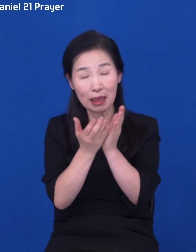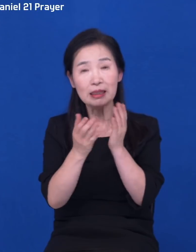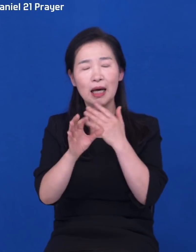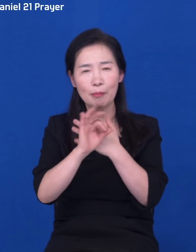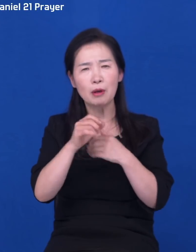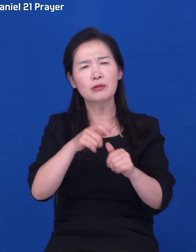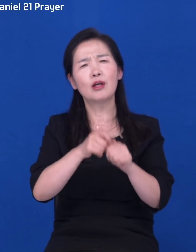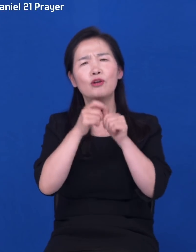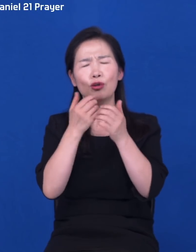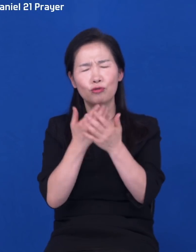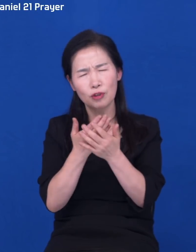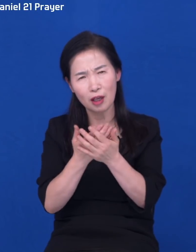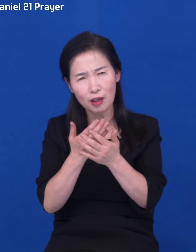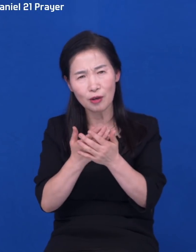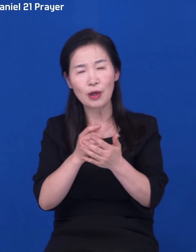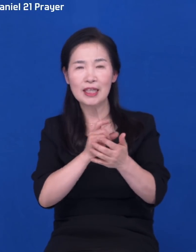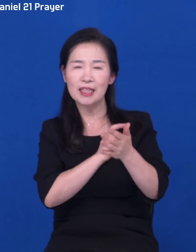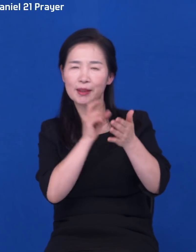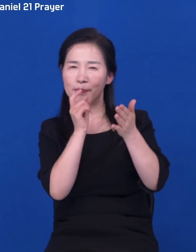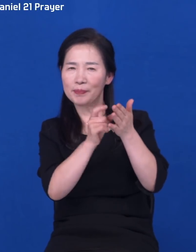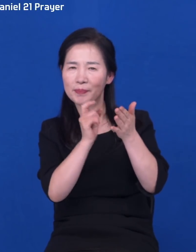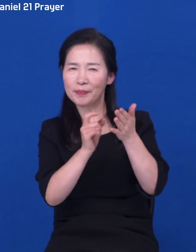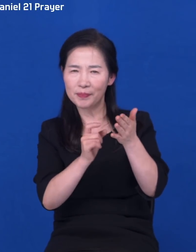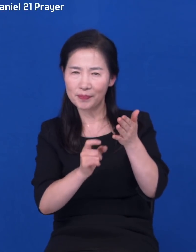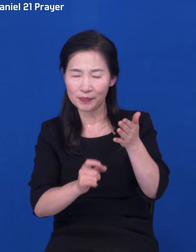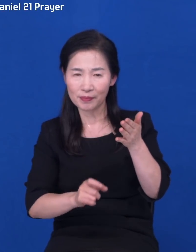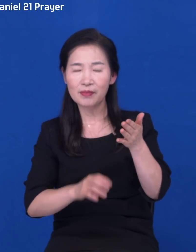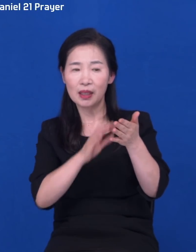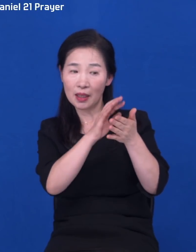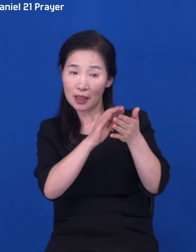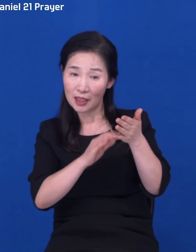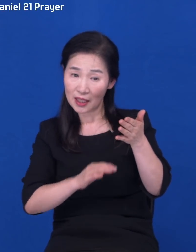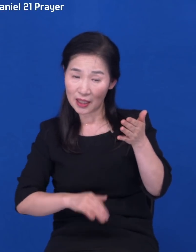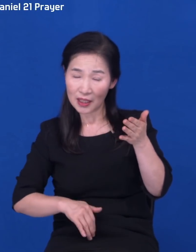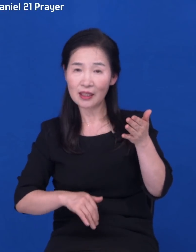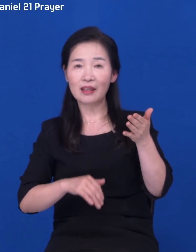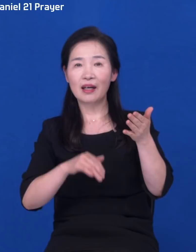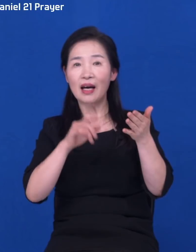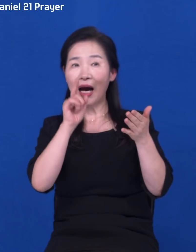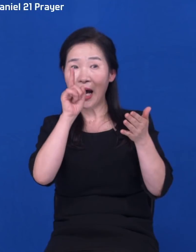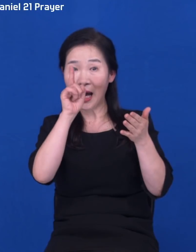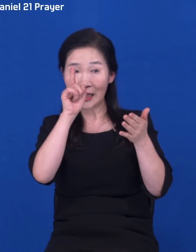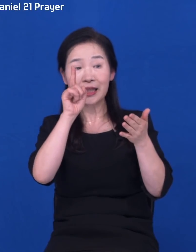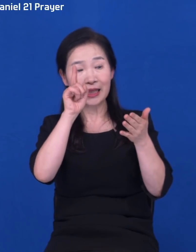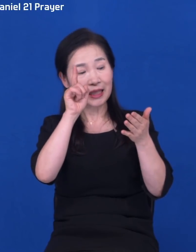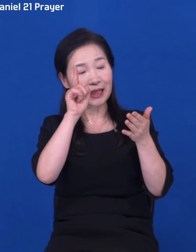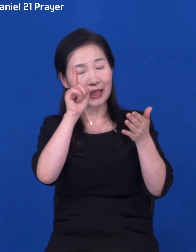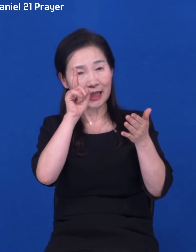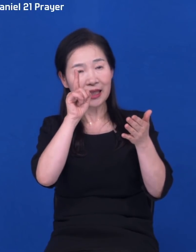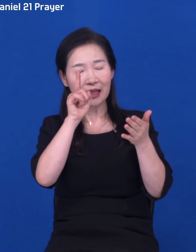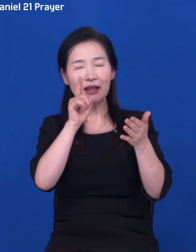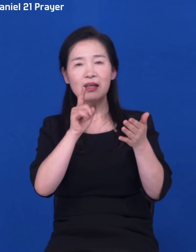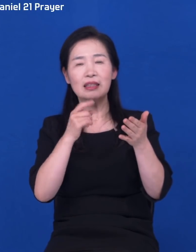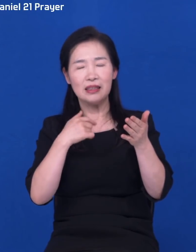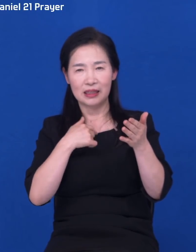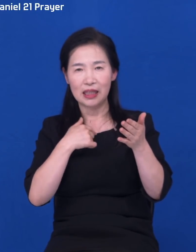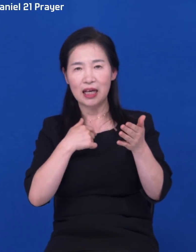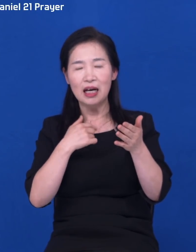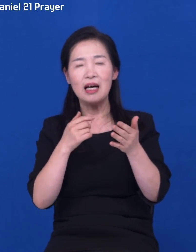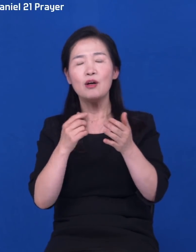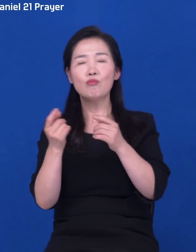영혼 이름을 싹 나열해놓고 이 중에서 하나 오늘 꼭 예수님이 주인이라는 사실을 알게 해주셔서